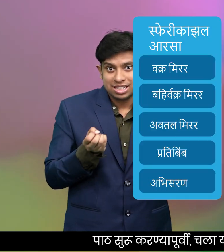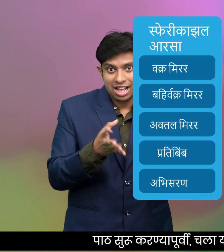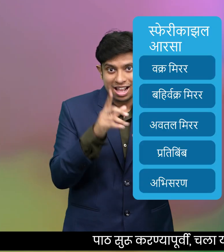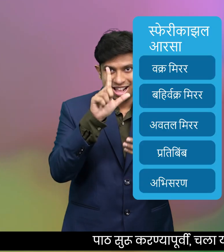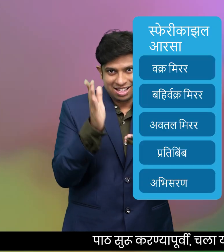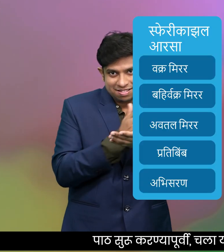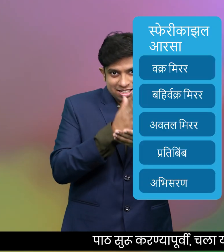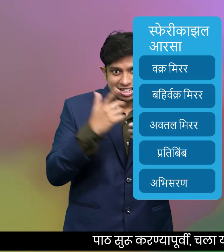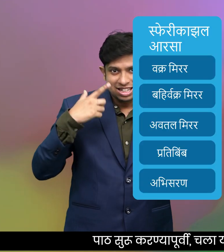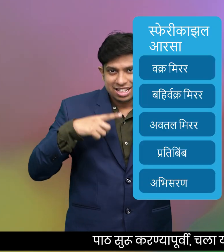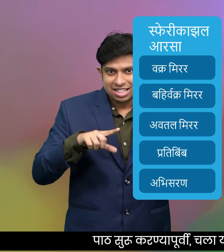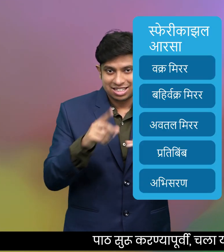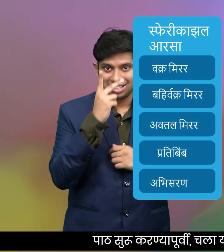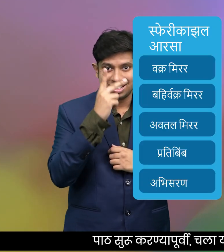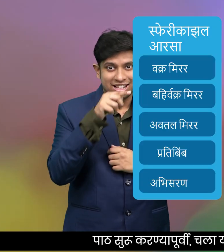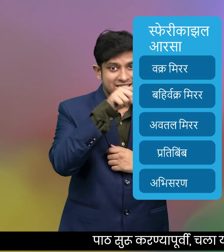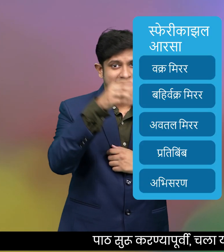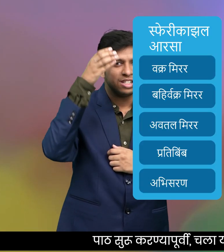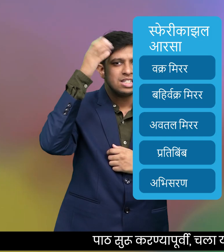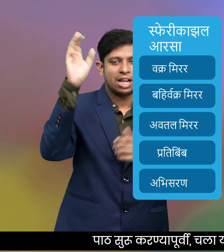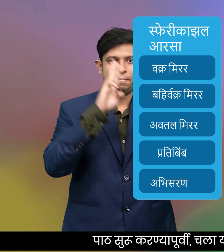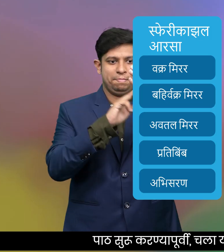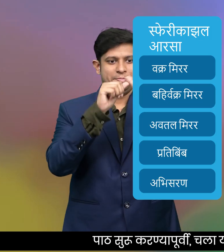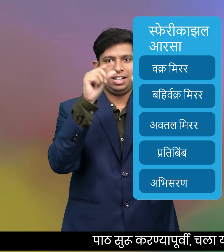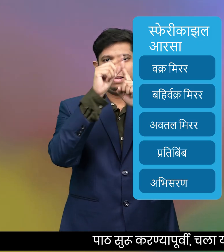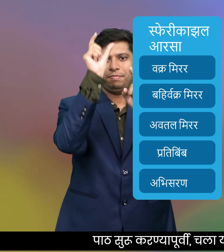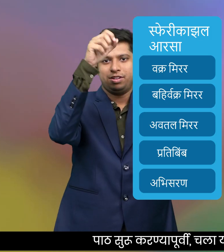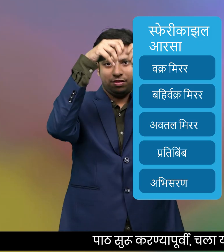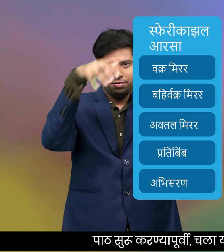पाठ सुरू करण्यापूर्वी चला या संकल्पना नकाशावर एक नजर टाकूया.